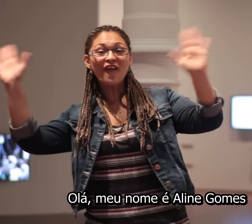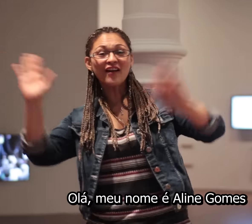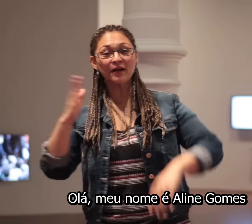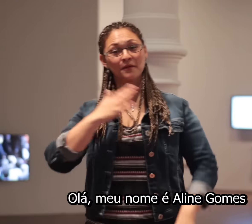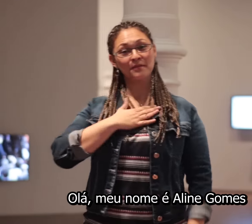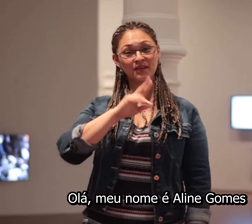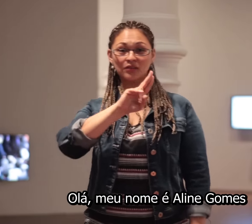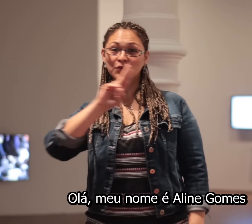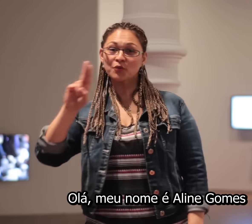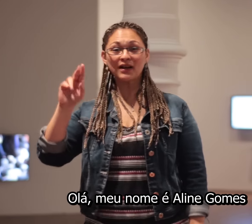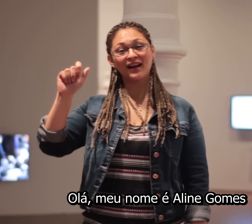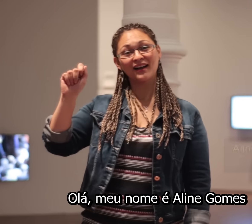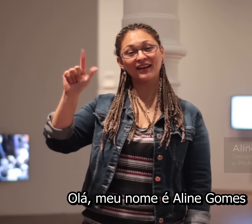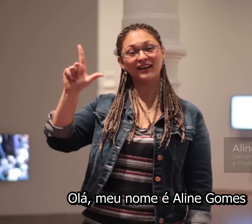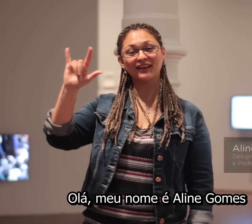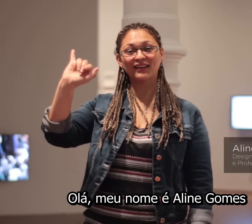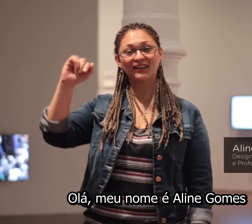Olá, meu nome é Aline Gomes.